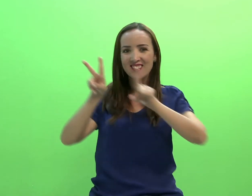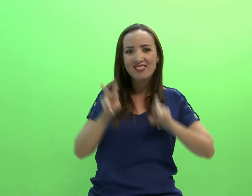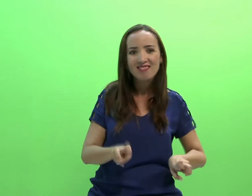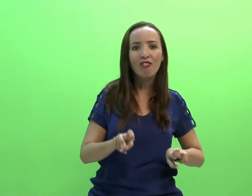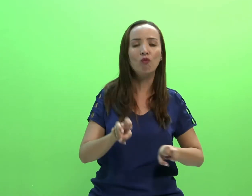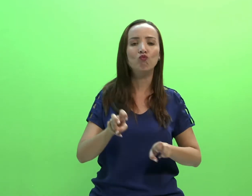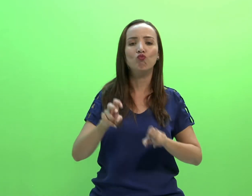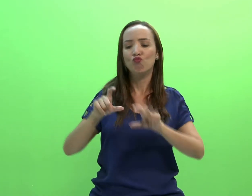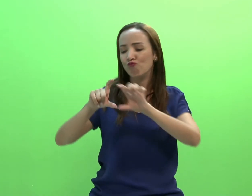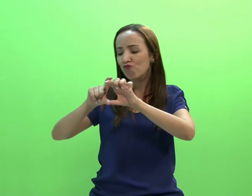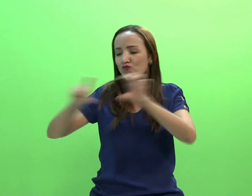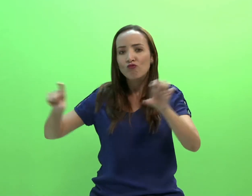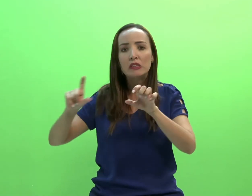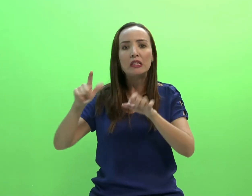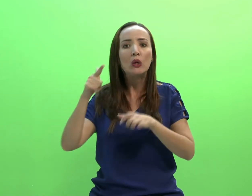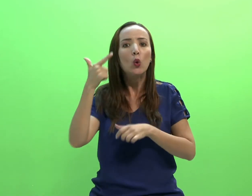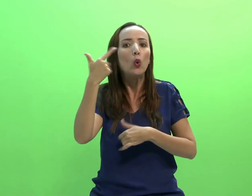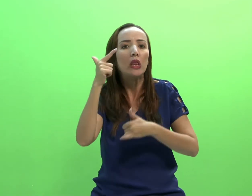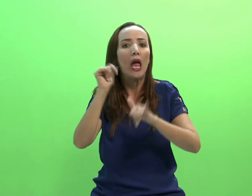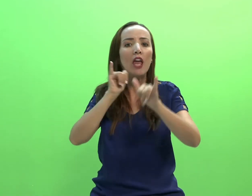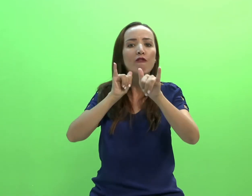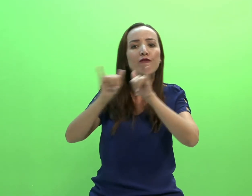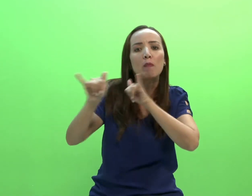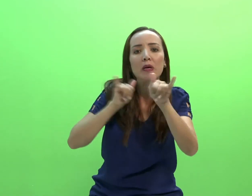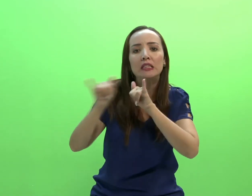Caso o trecho